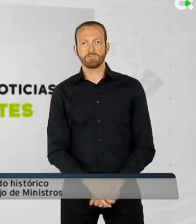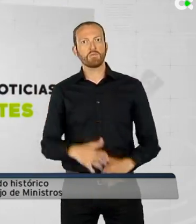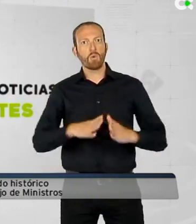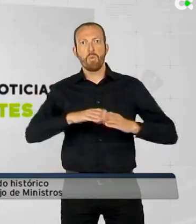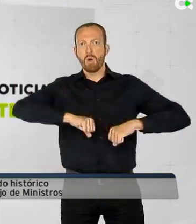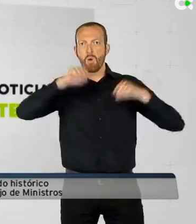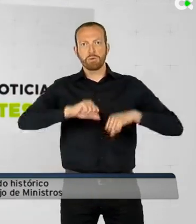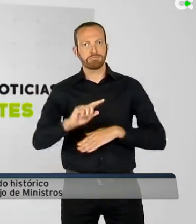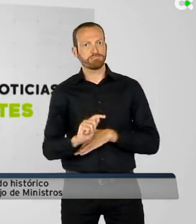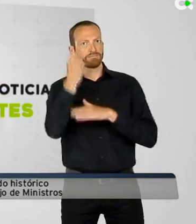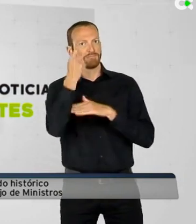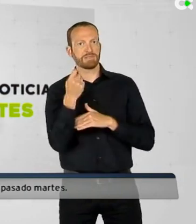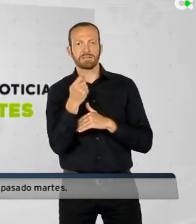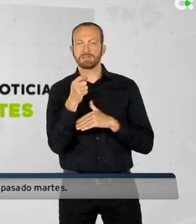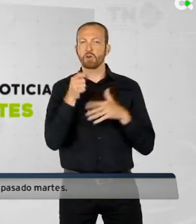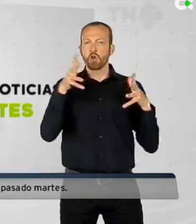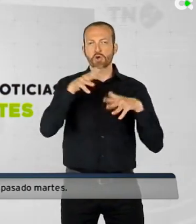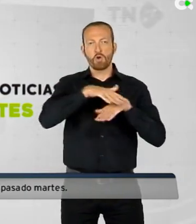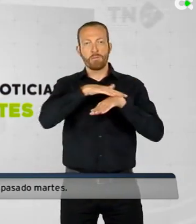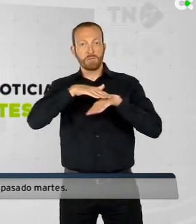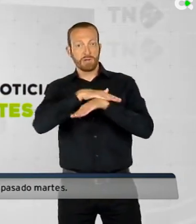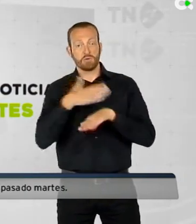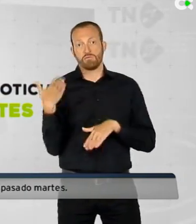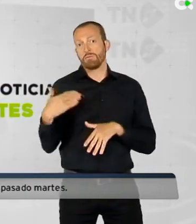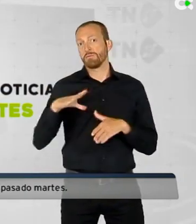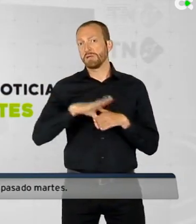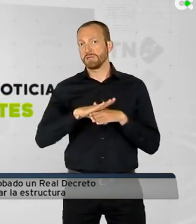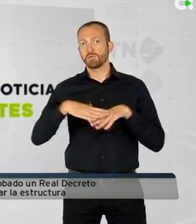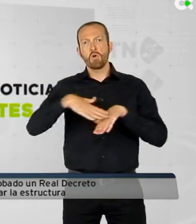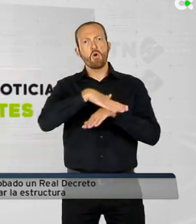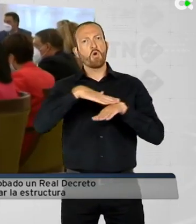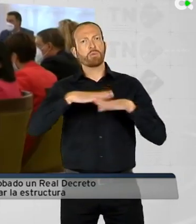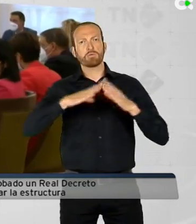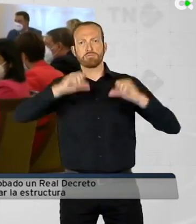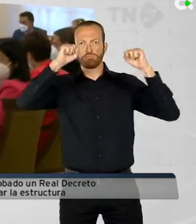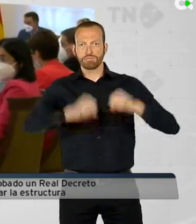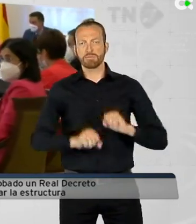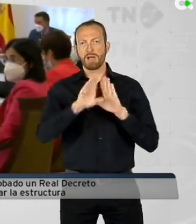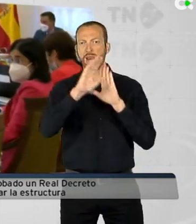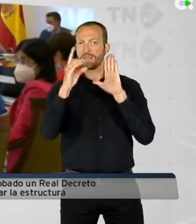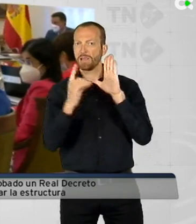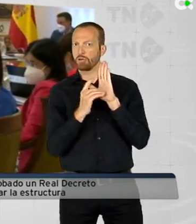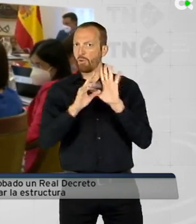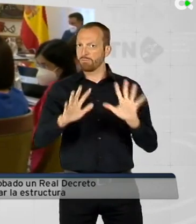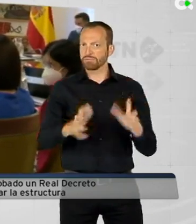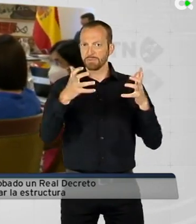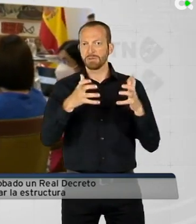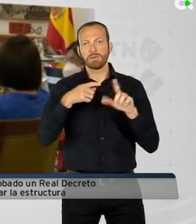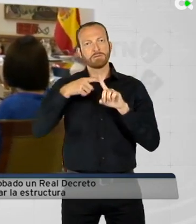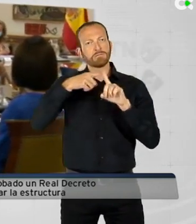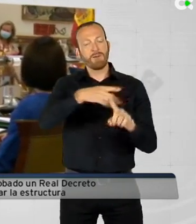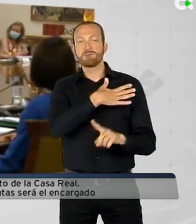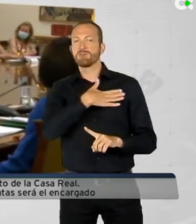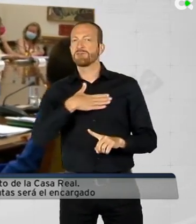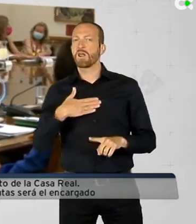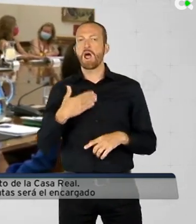Acuerdo histórico en el Consejo de Ministros celebrado el pasado martes. El Gobierno ha aprobado un real decreto para reformar la